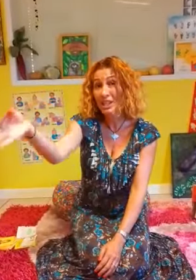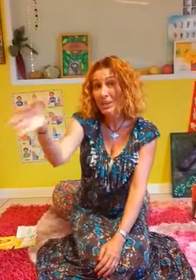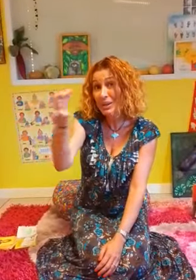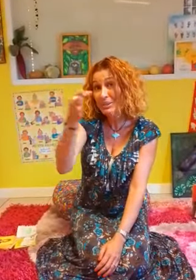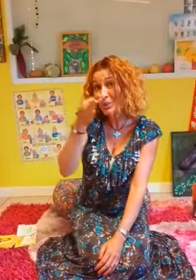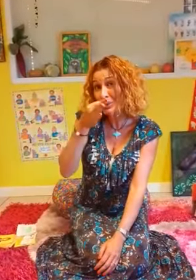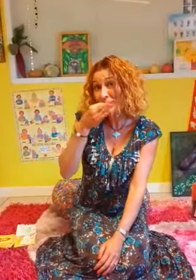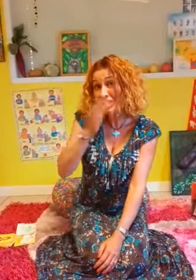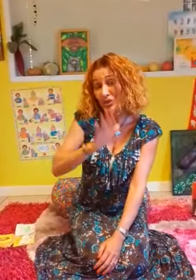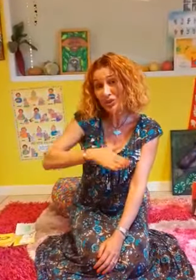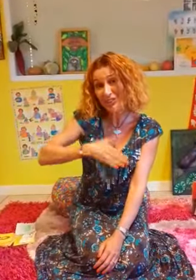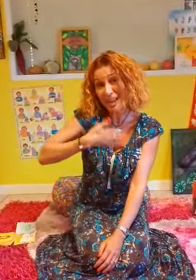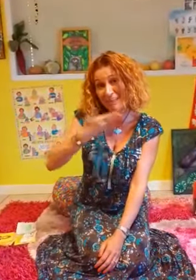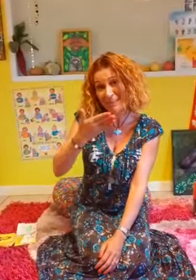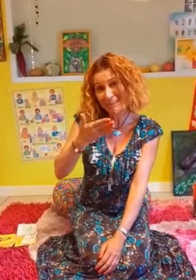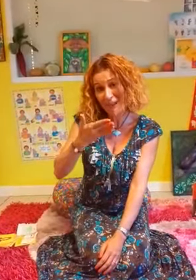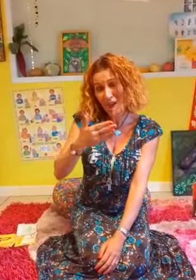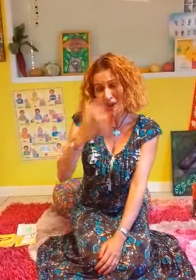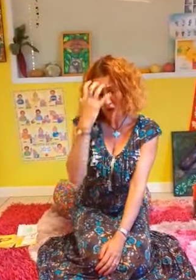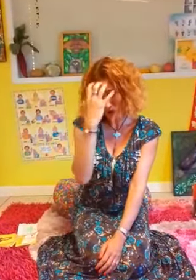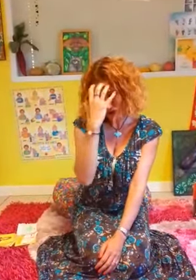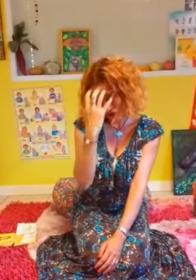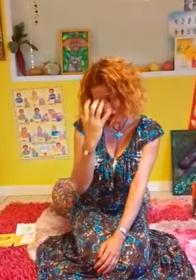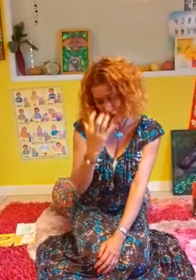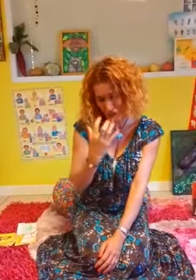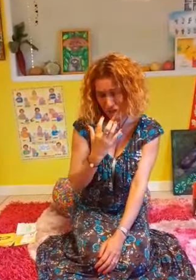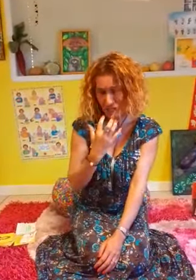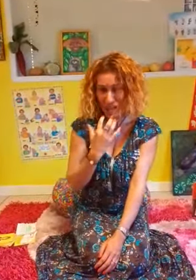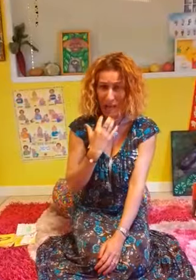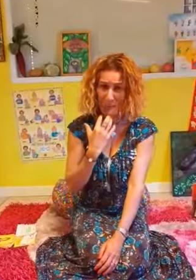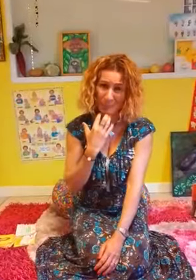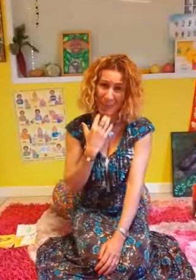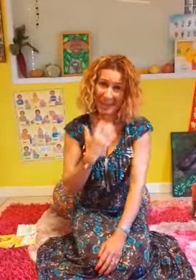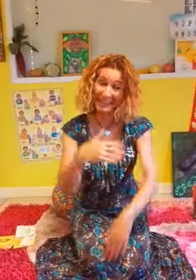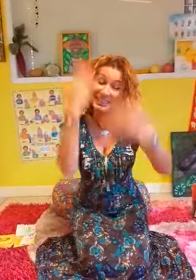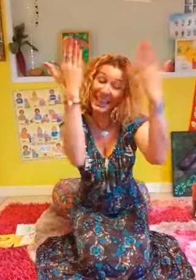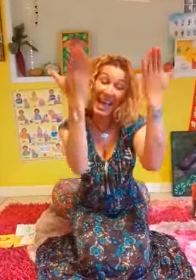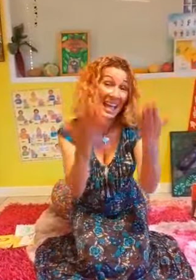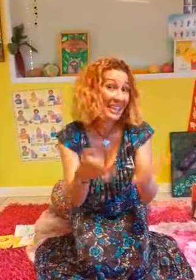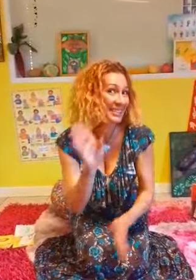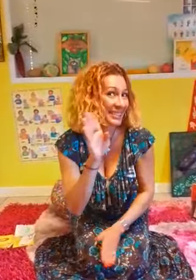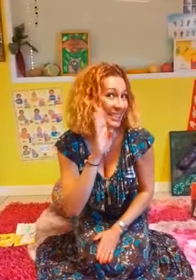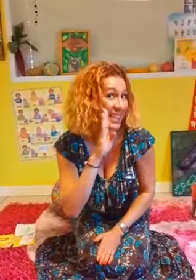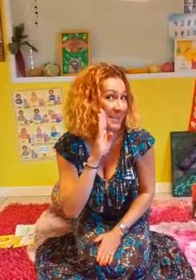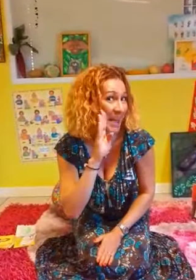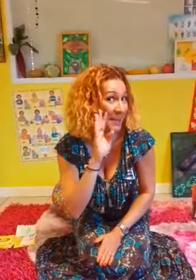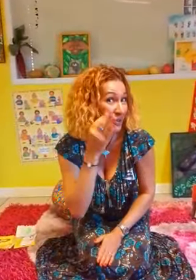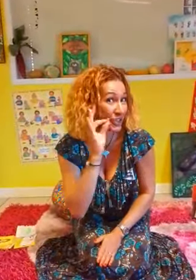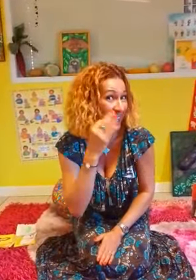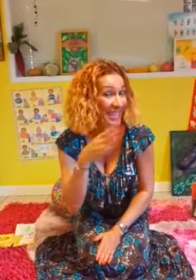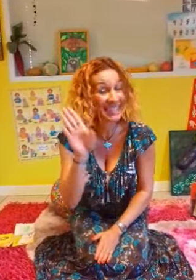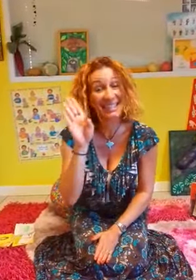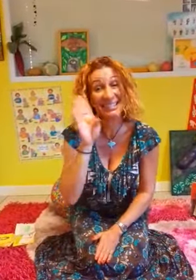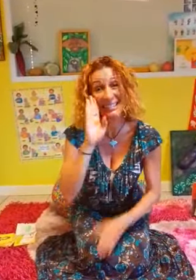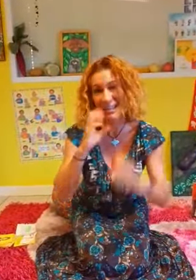me dit je t'aime quand j'ai de la peine. C'est maman chérie, c'est